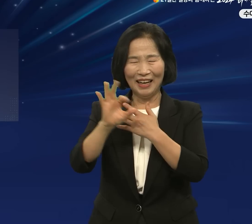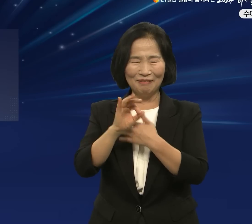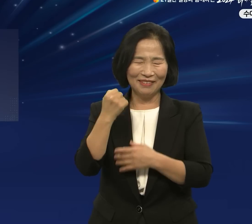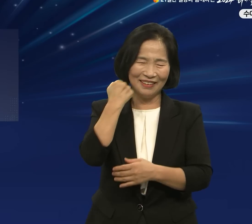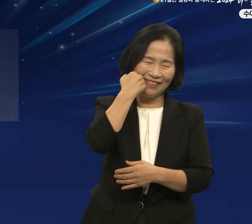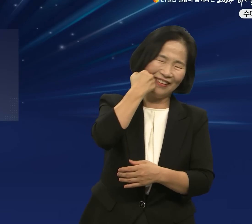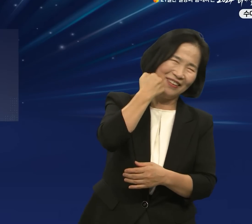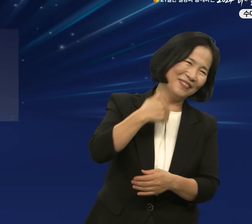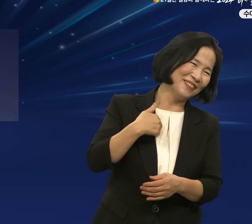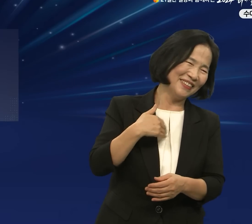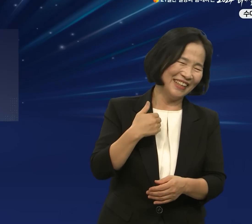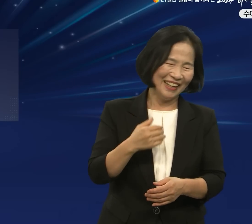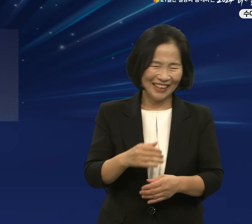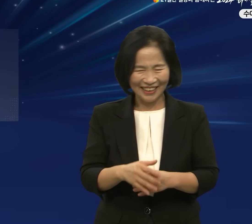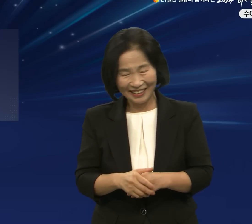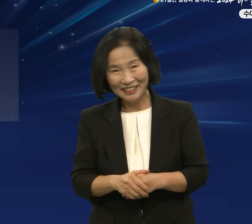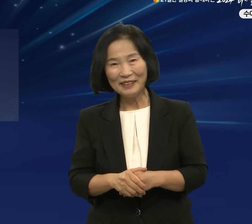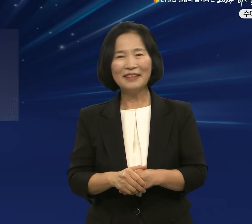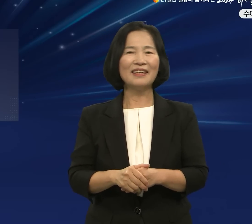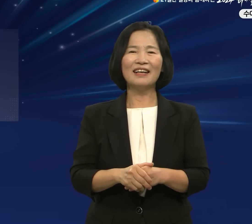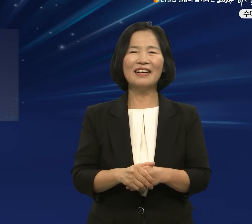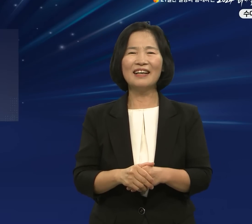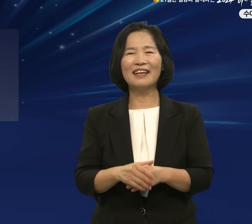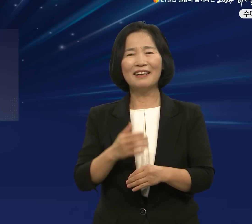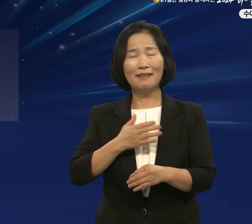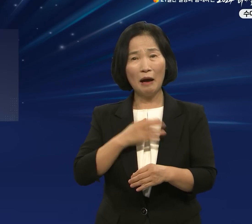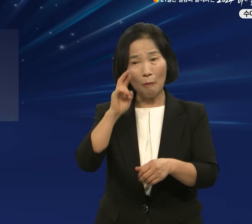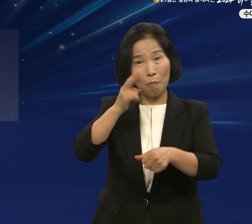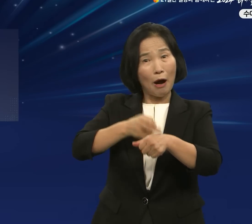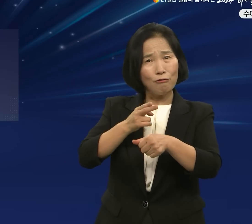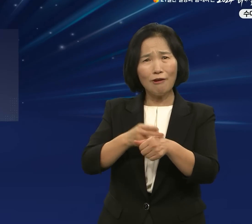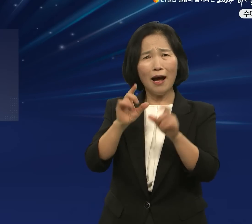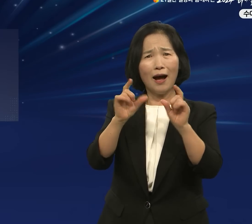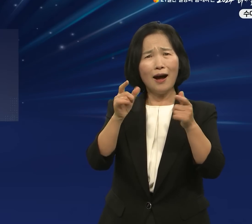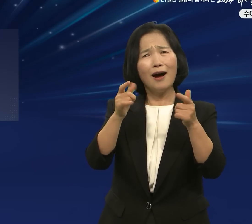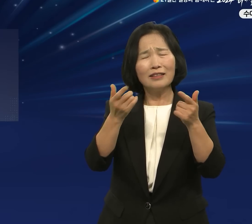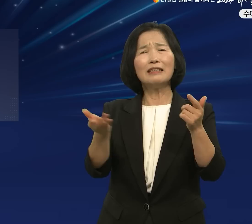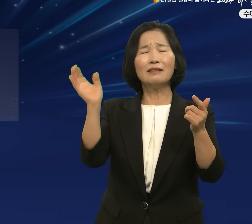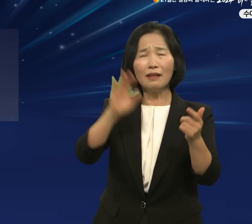지금까지 여기까지 오면서 바울도 아닌데 여러 번 죽을 뻔했습니다.